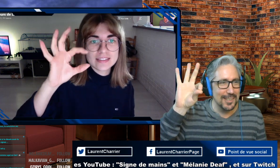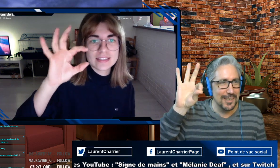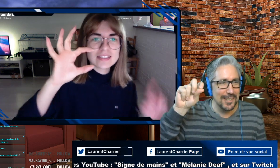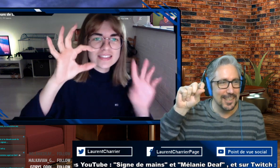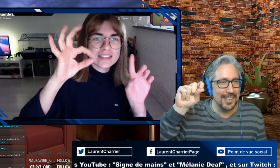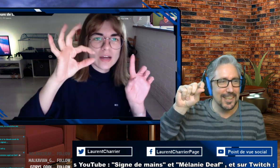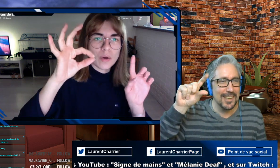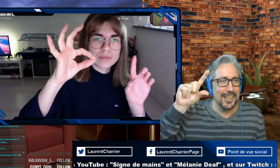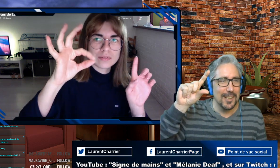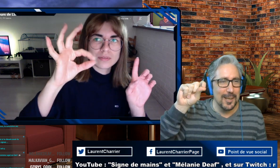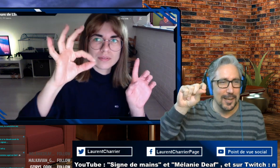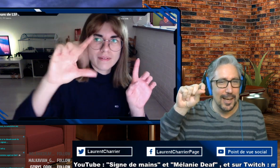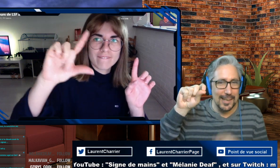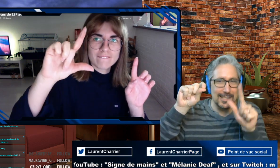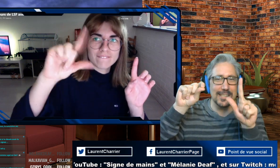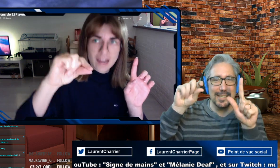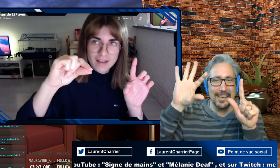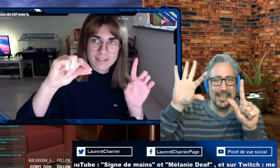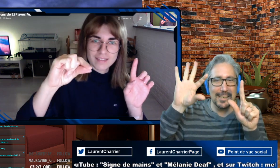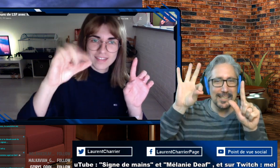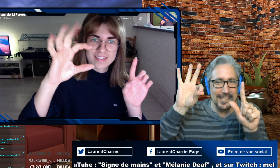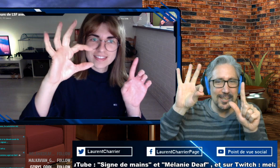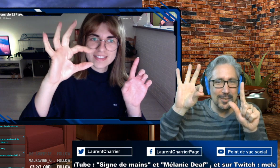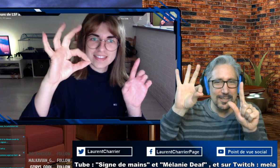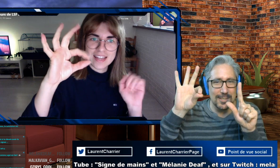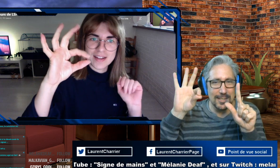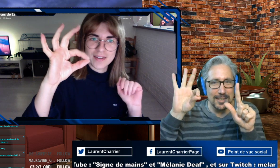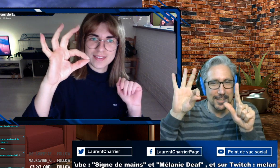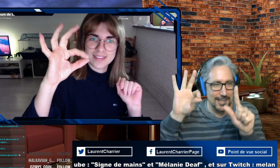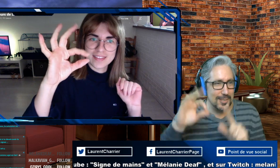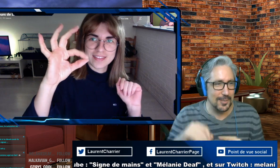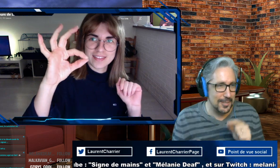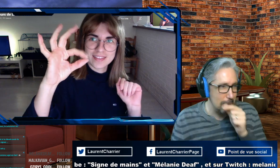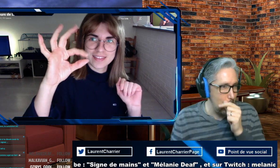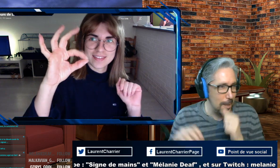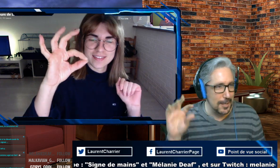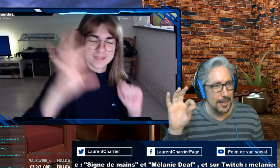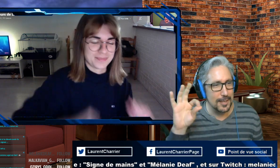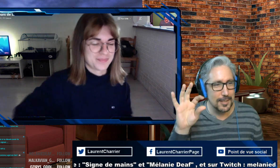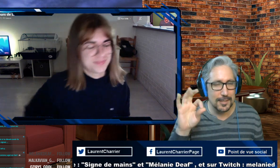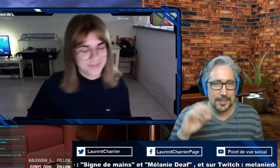50. 50. 50. 20. 50. 50.